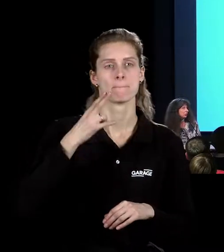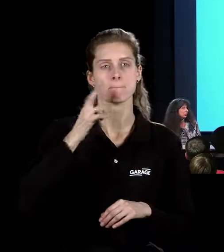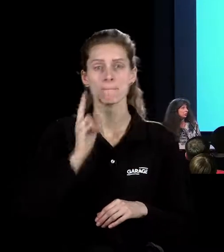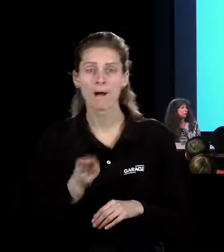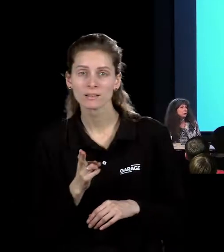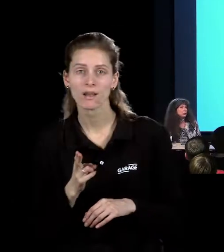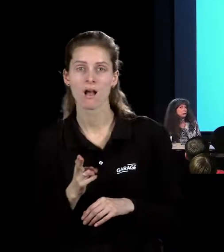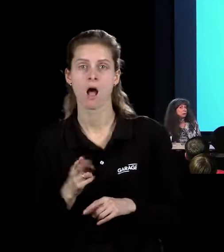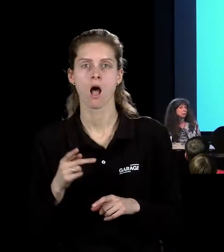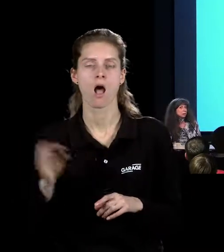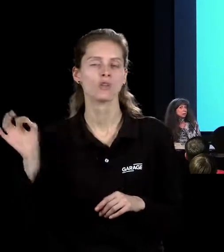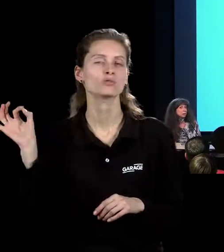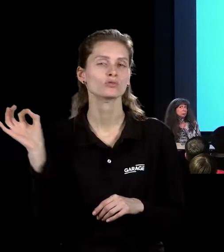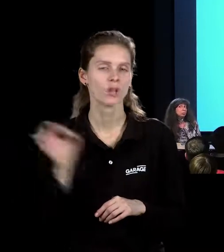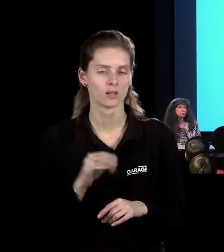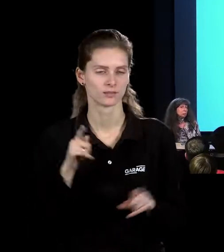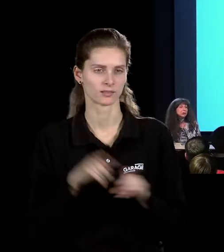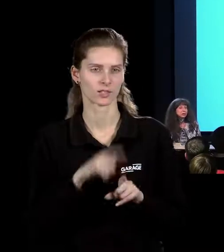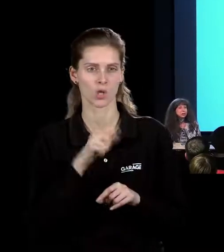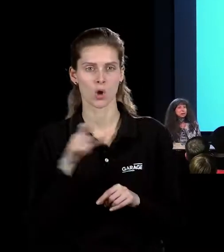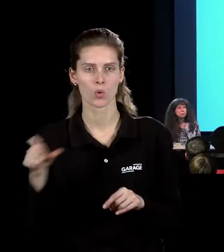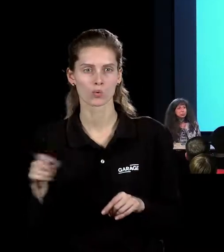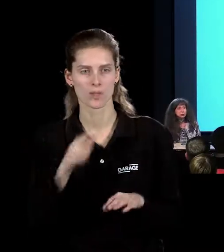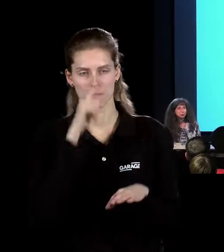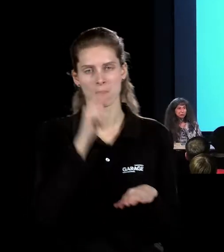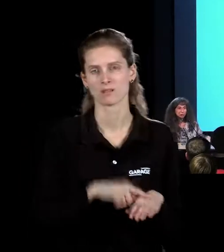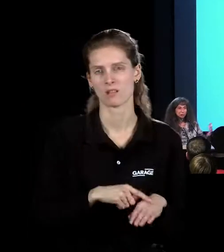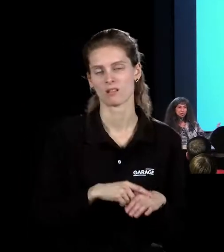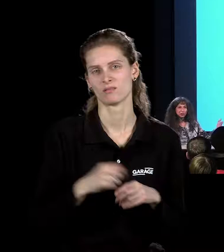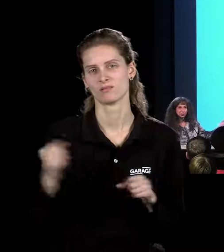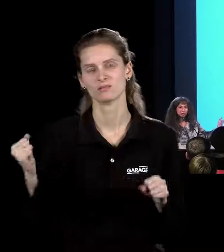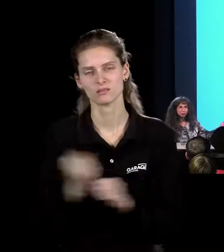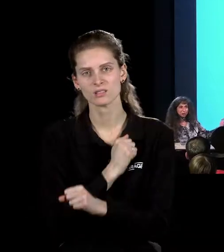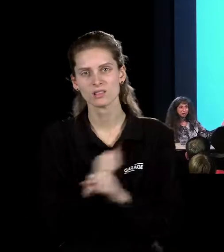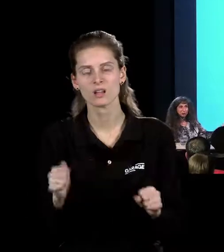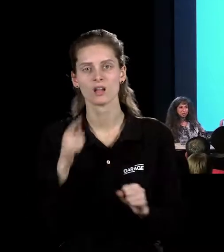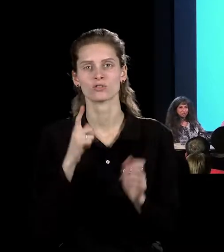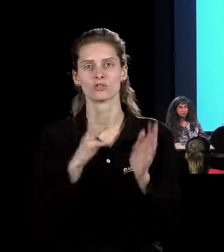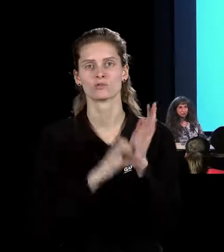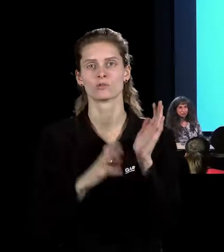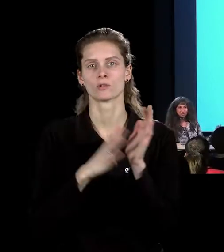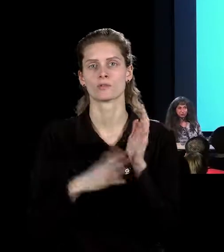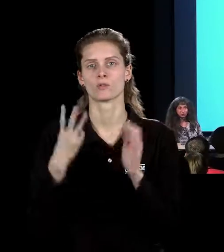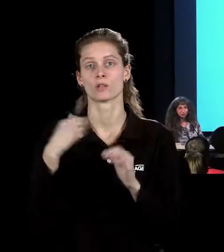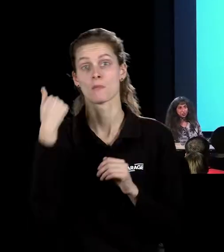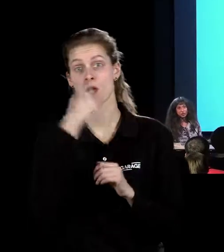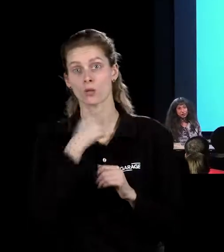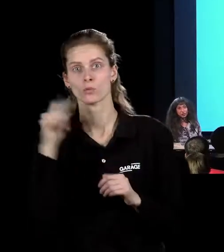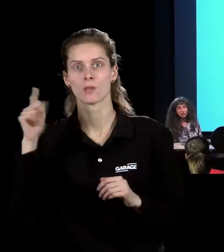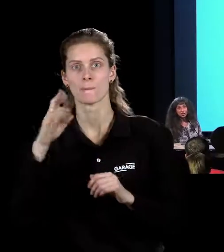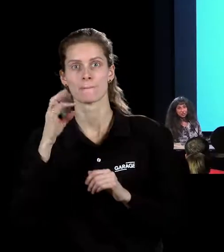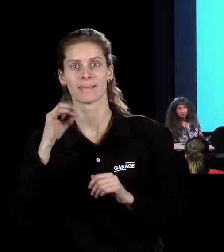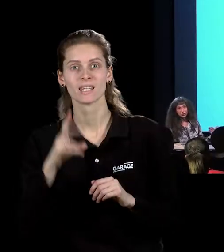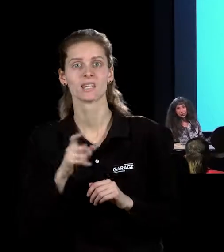часто бывал, попадал в драки, потому что в 93-м году в Пекине человек, который одевается как